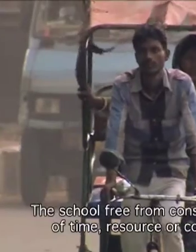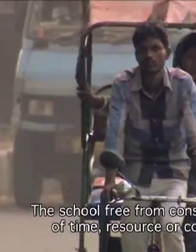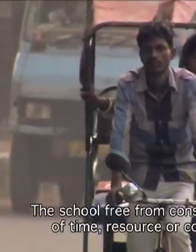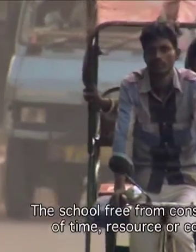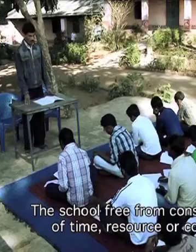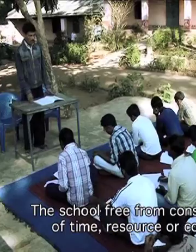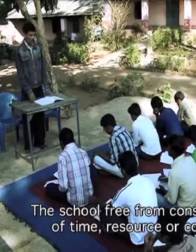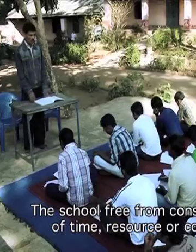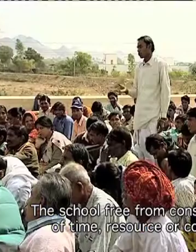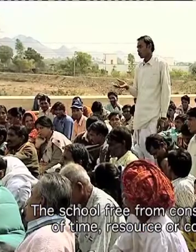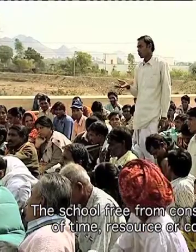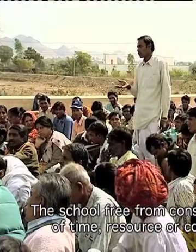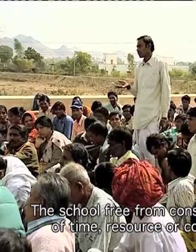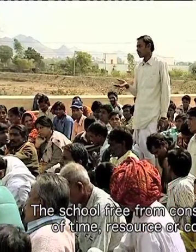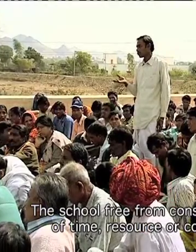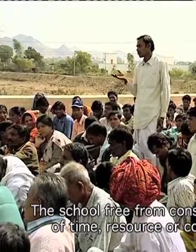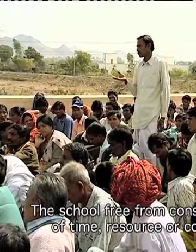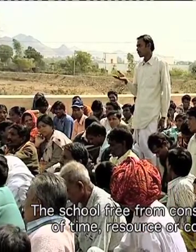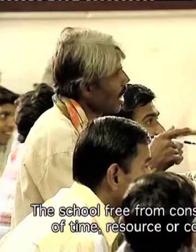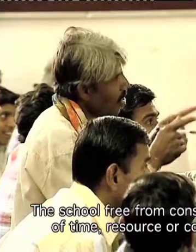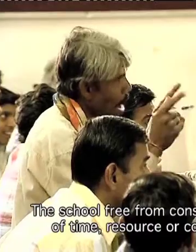धन साधन समय की सीमा से